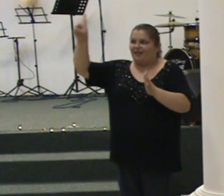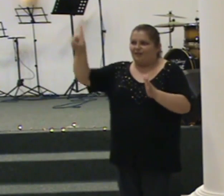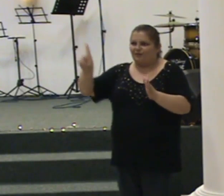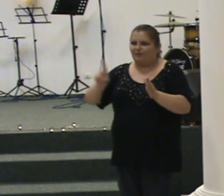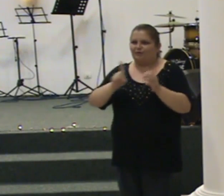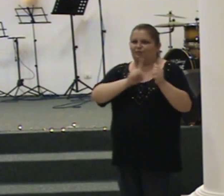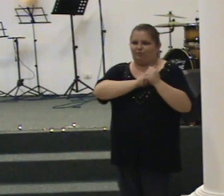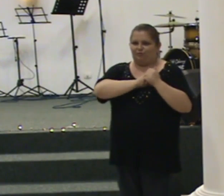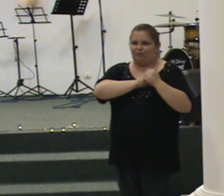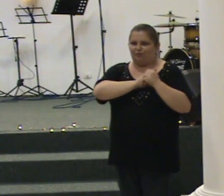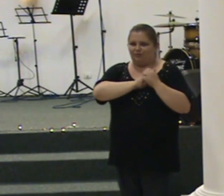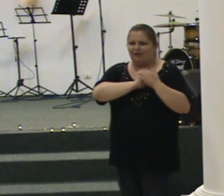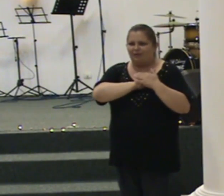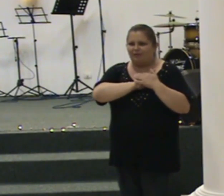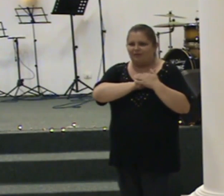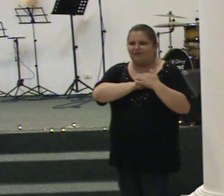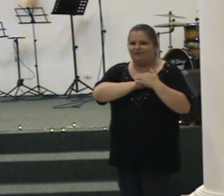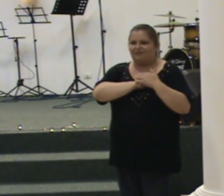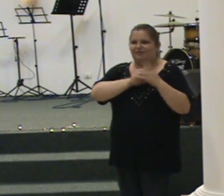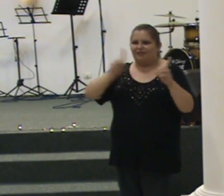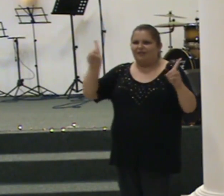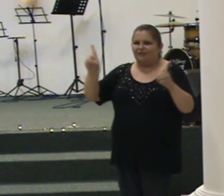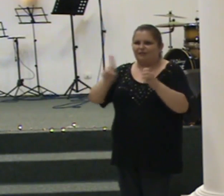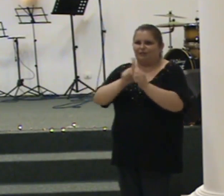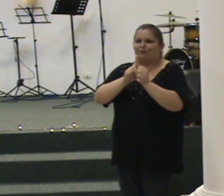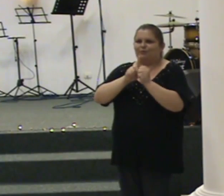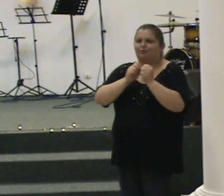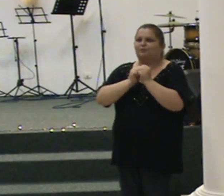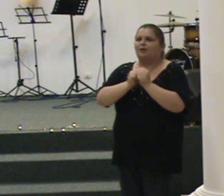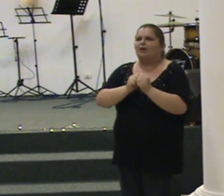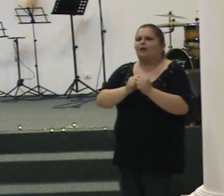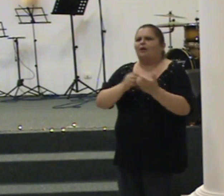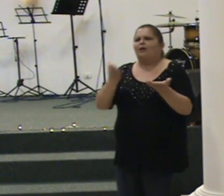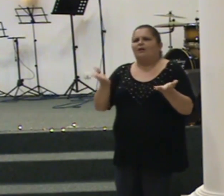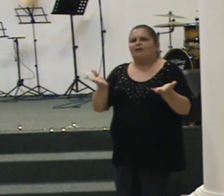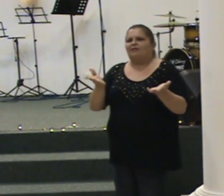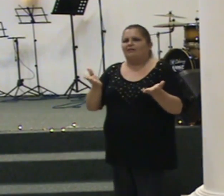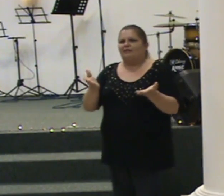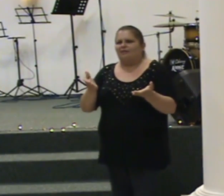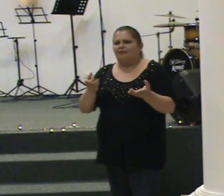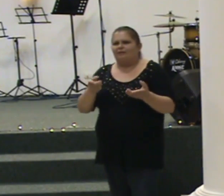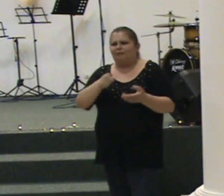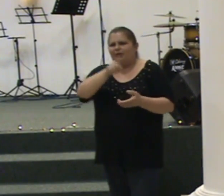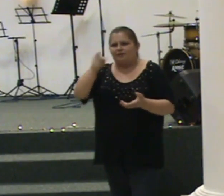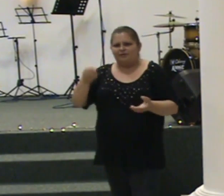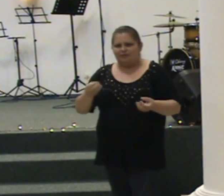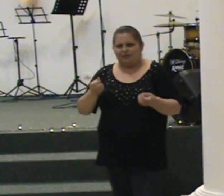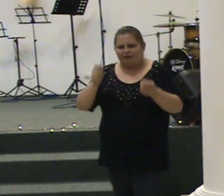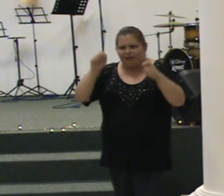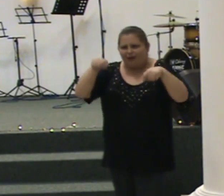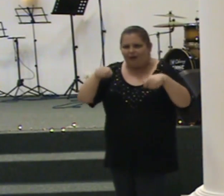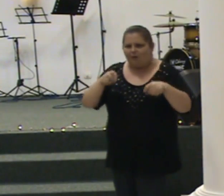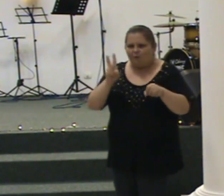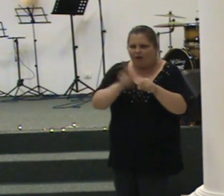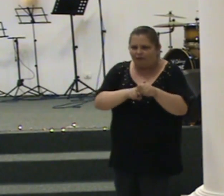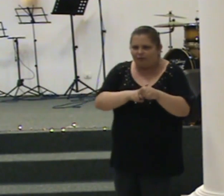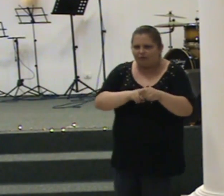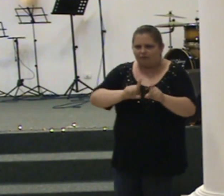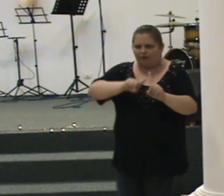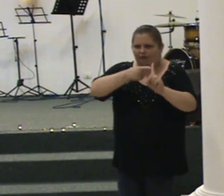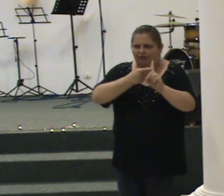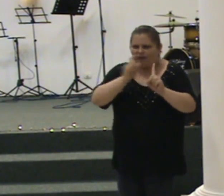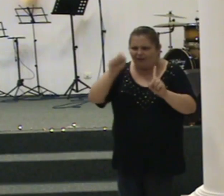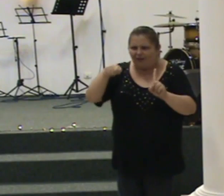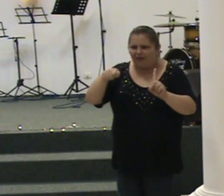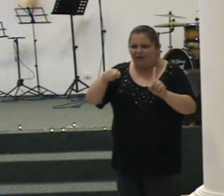Onde você já viu falar de uma virgem dar à luz a uma criança, se não for pelo sobrenatural de Deus? Não é verdade? E